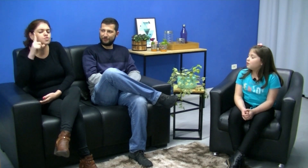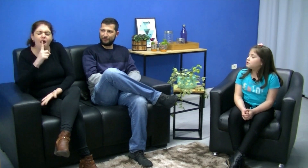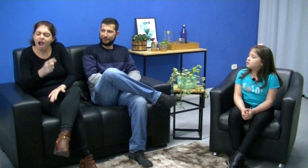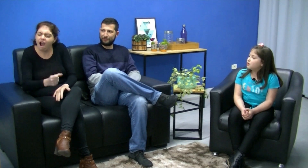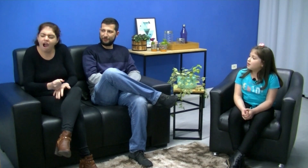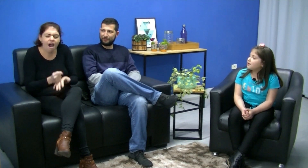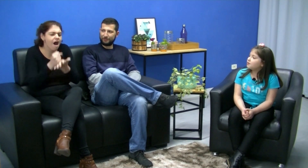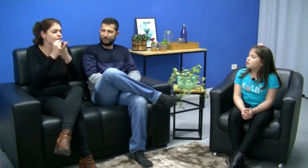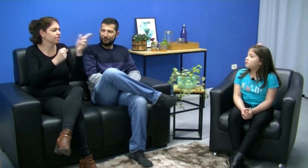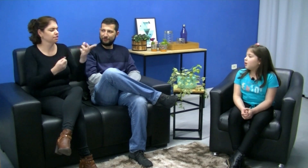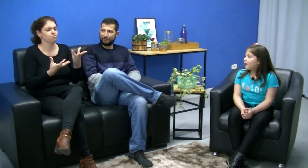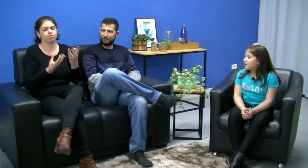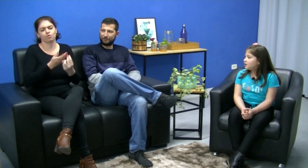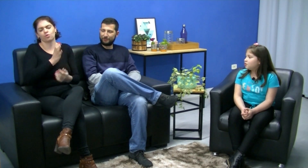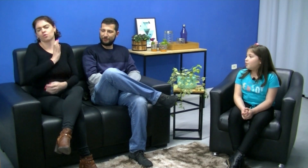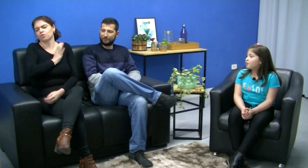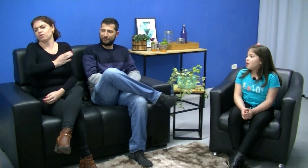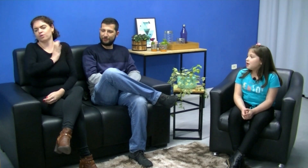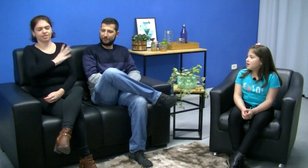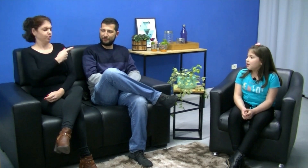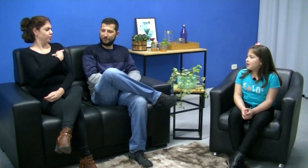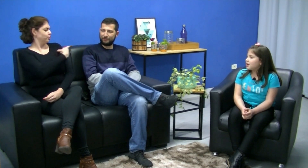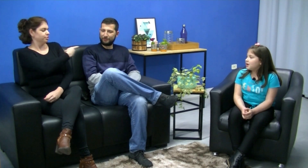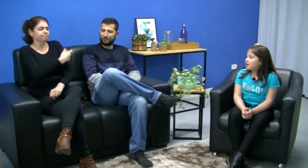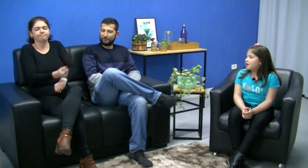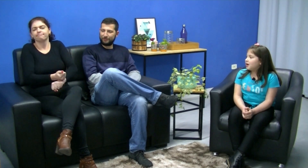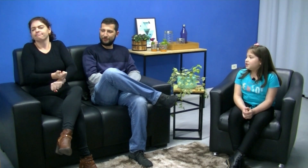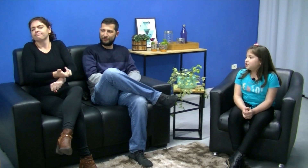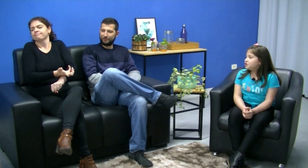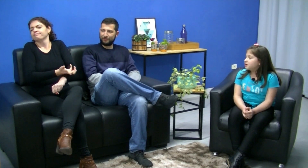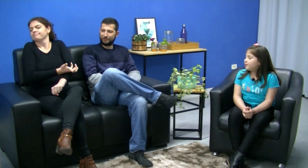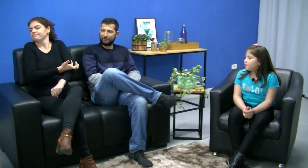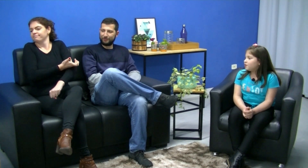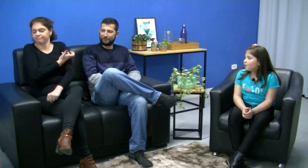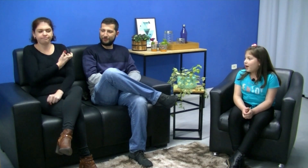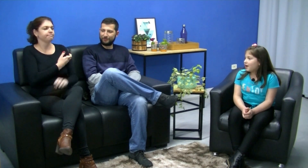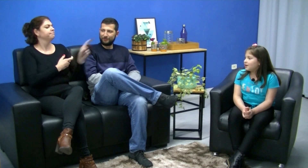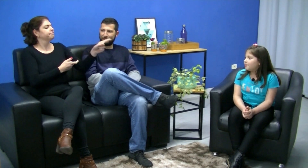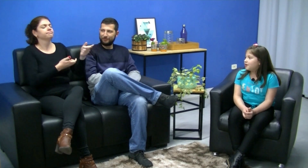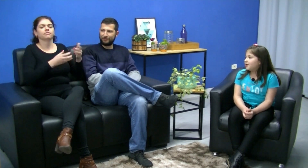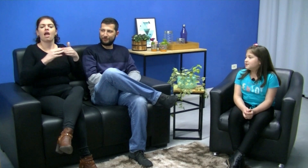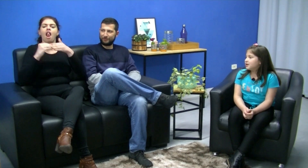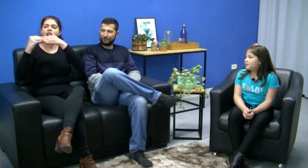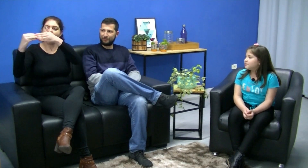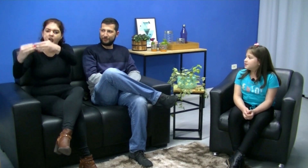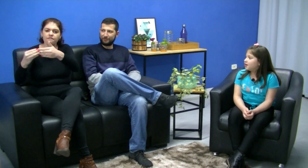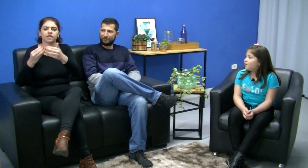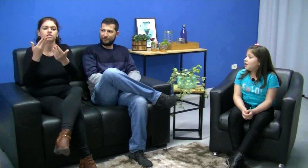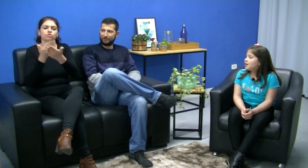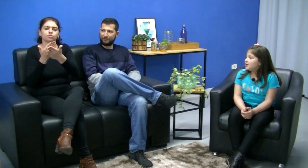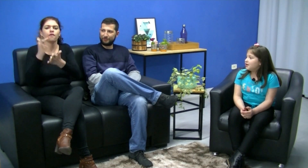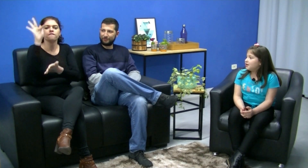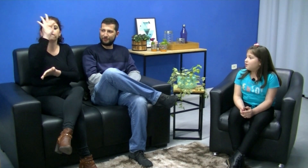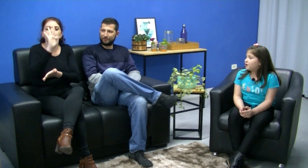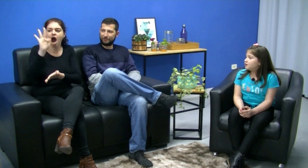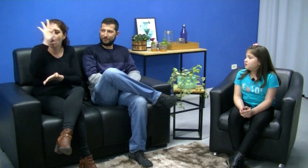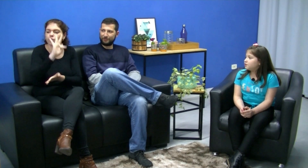quanto eu quanto meu marido. E a gente ama muito ela por causa da emoção. E aí